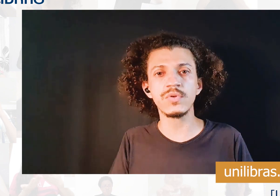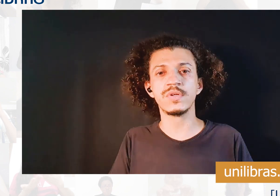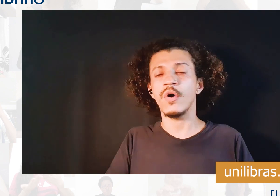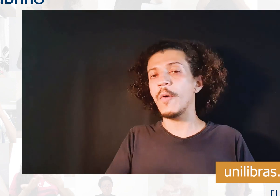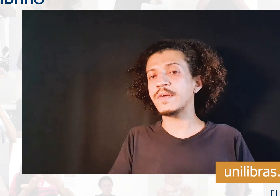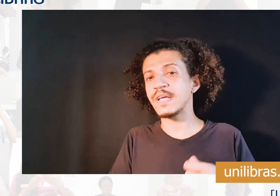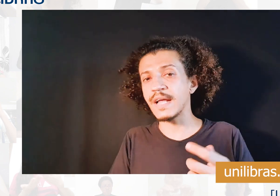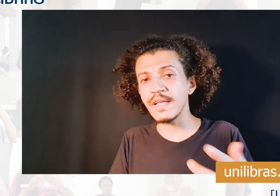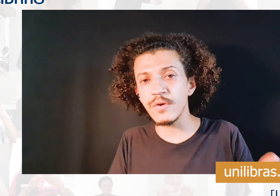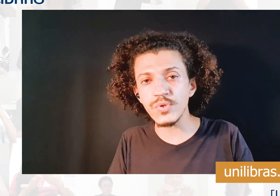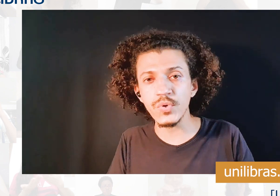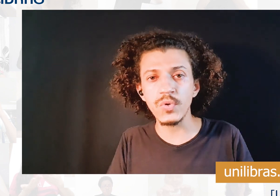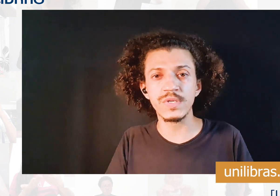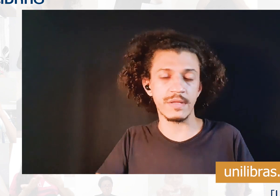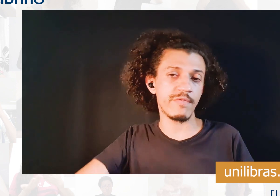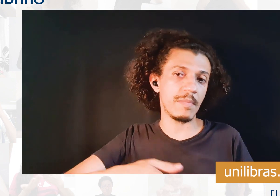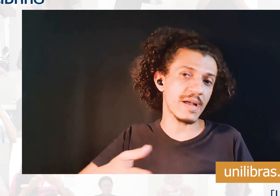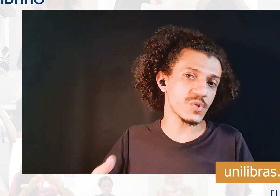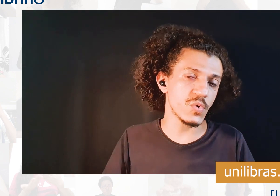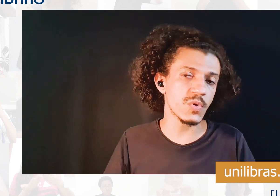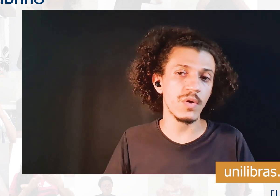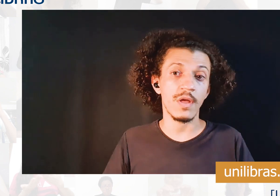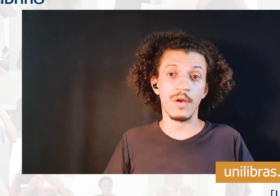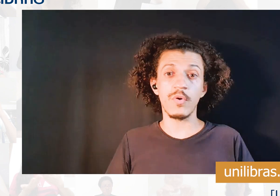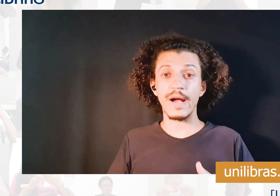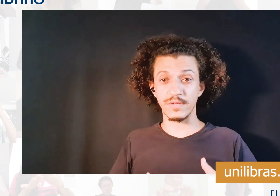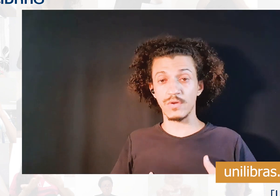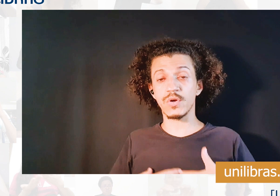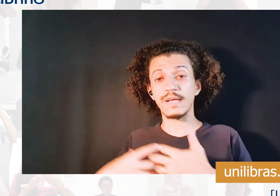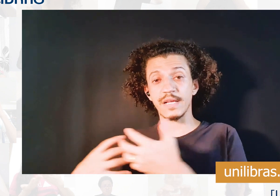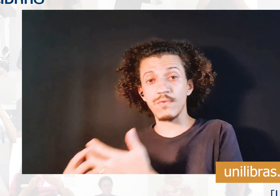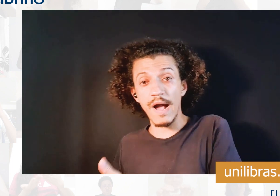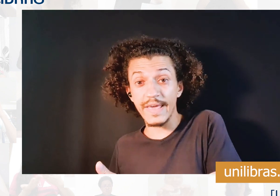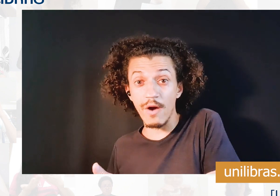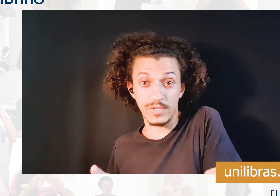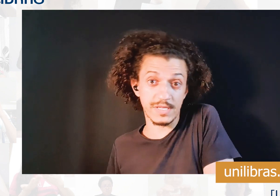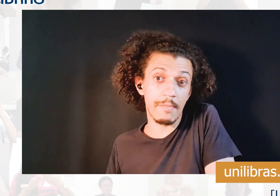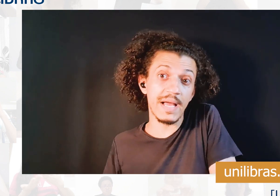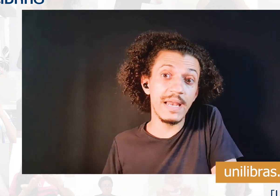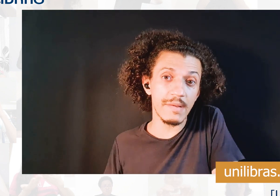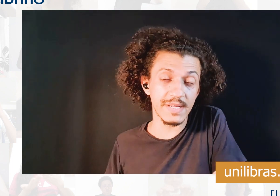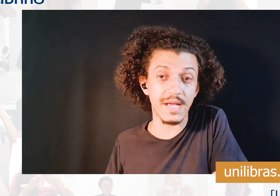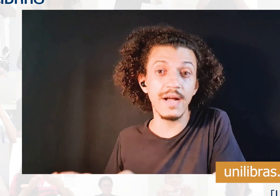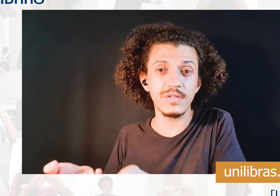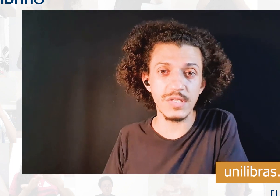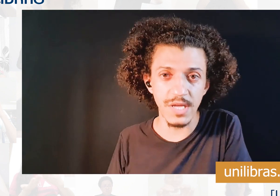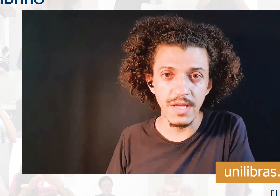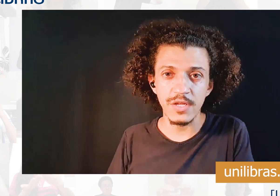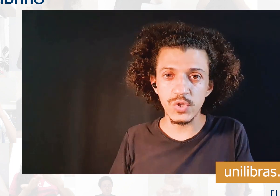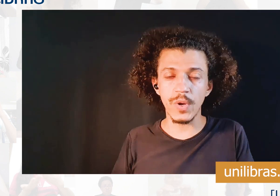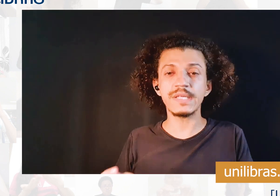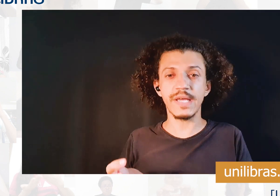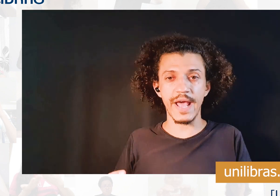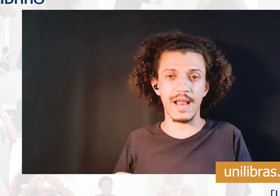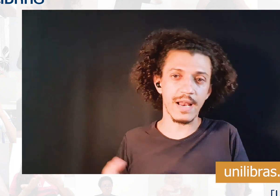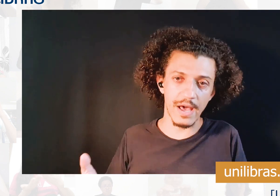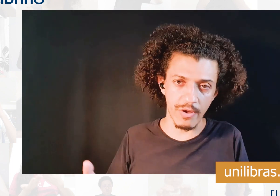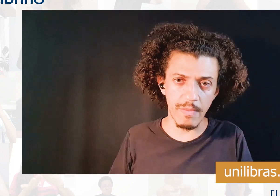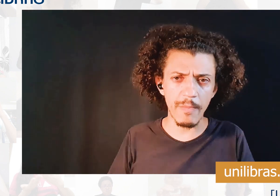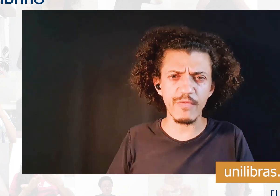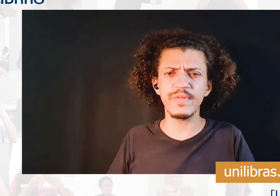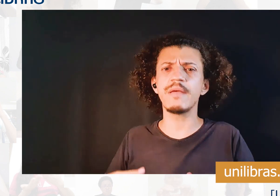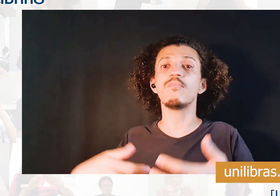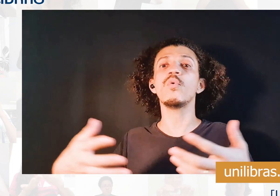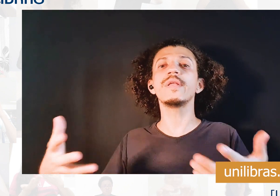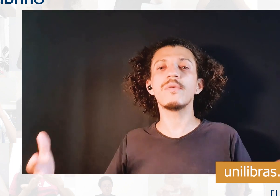os surdos, porque você quer atender os surdos, você tem um familiar surdo. No caso, eu sou casado com a Raquel, já sabia Libras antes de conhecer ela. Claro,